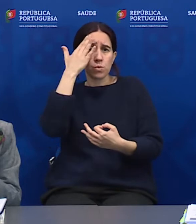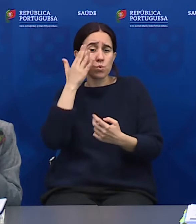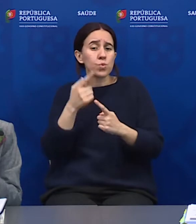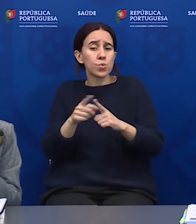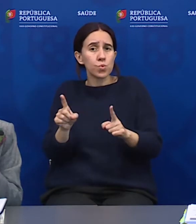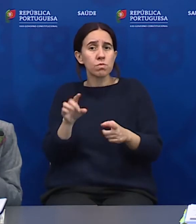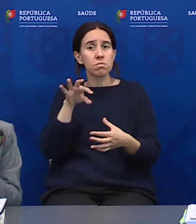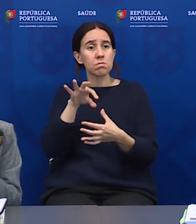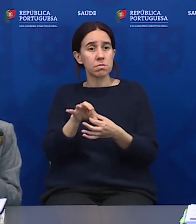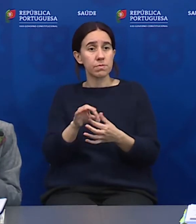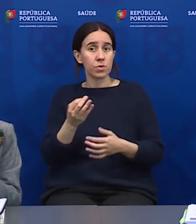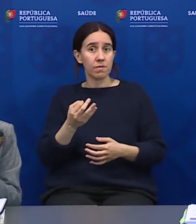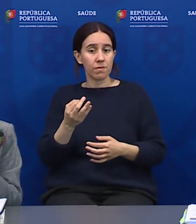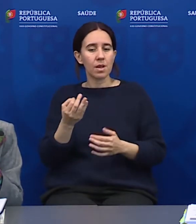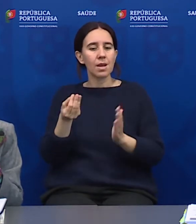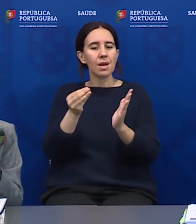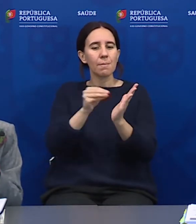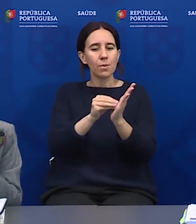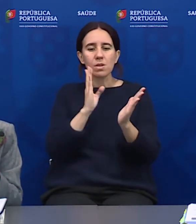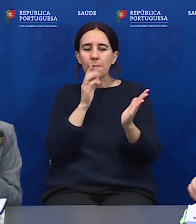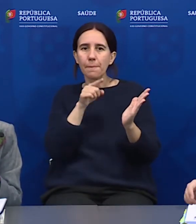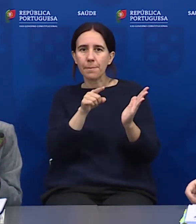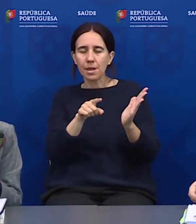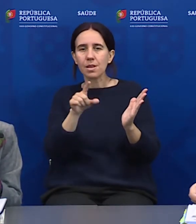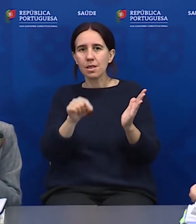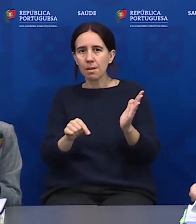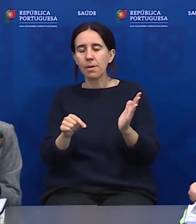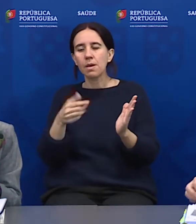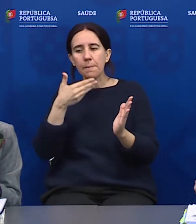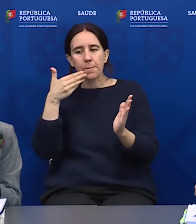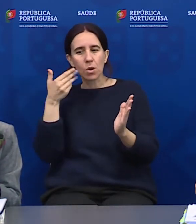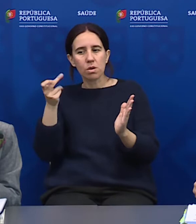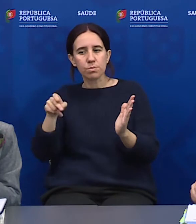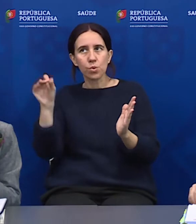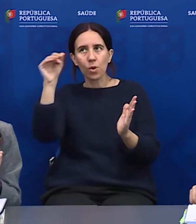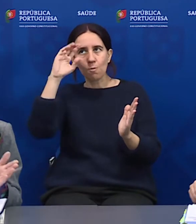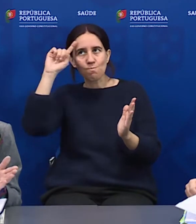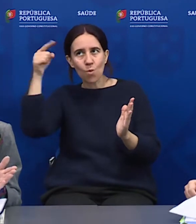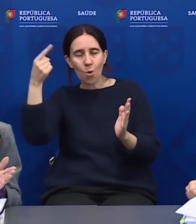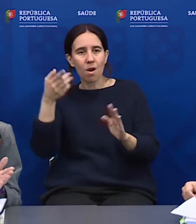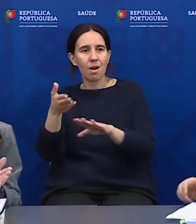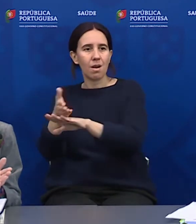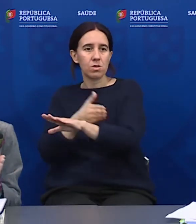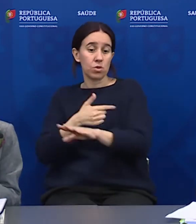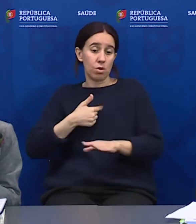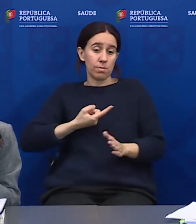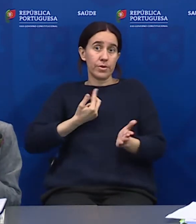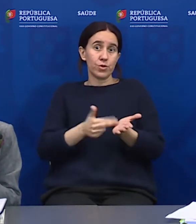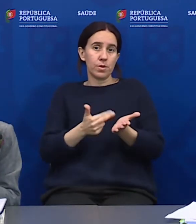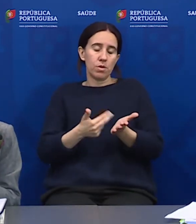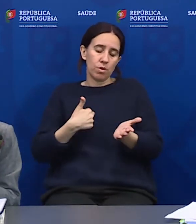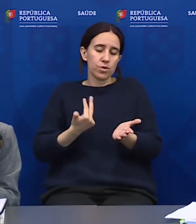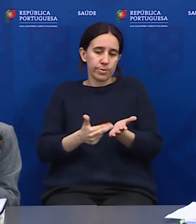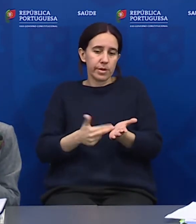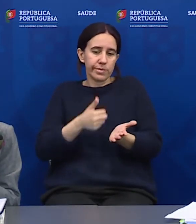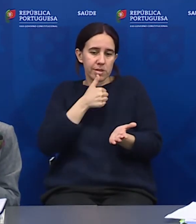que tenham a ver não só com a forma de reporte, como da precocidade com que a nível local se sabe, sendo que nós temos que esperar, ou esperamos,